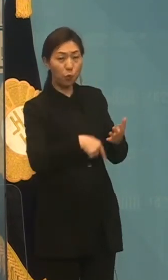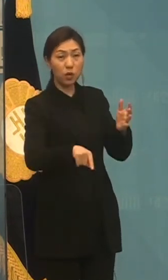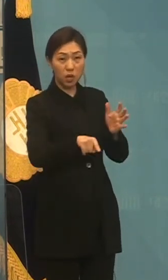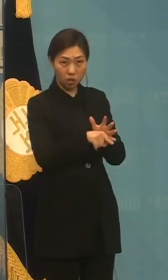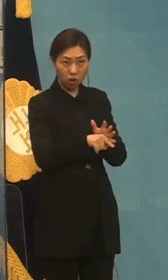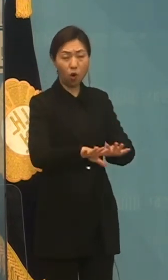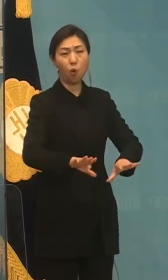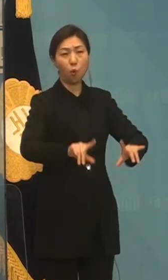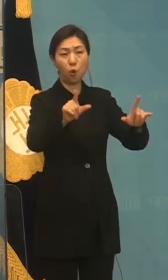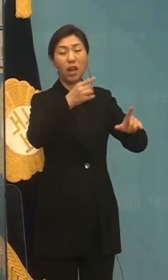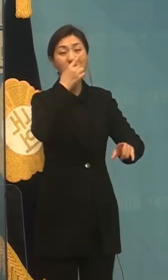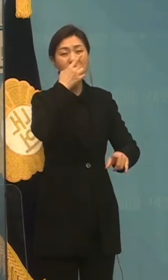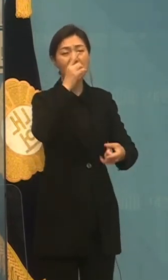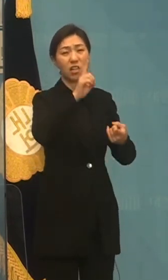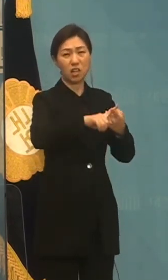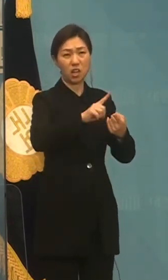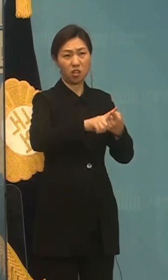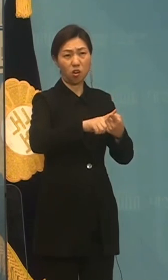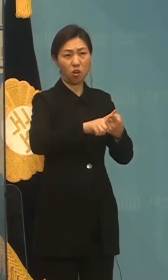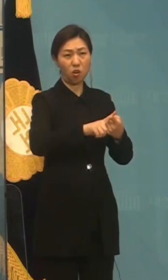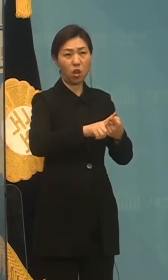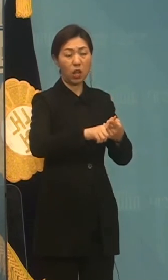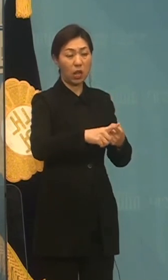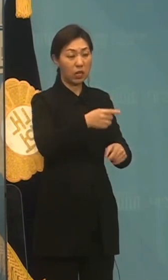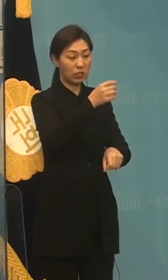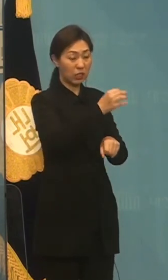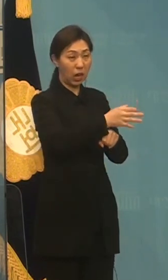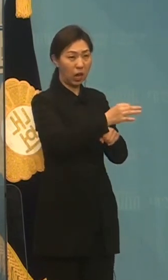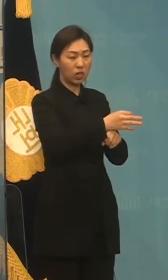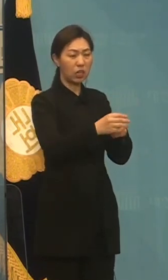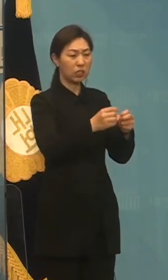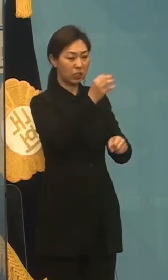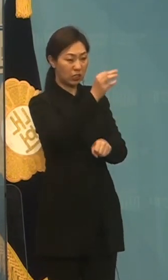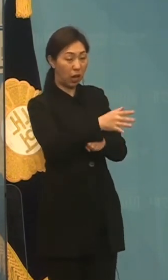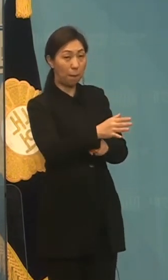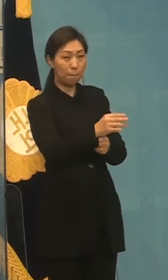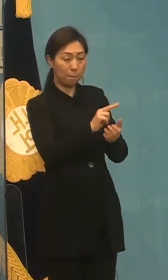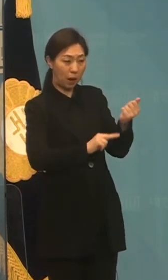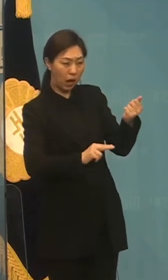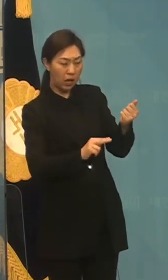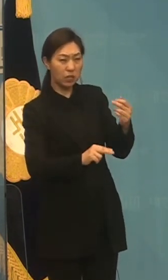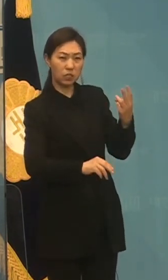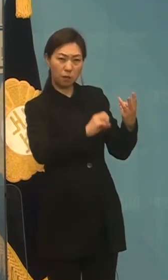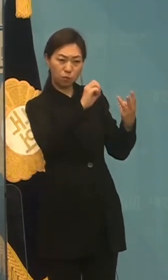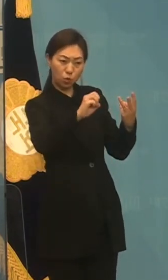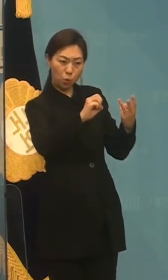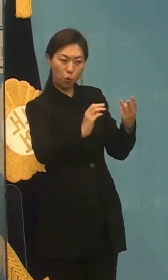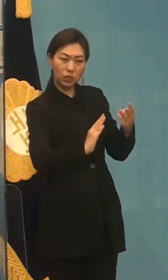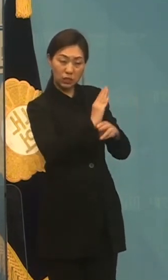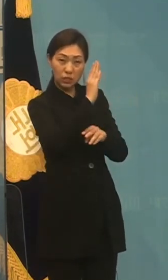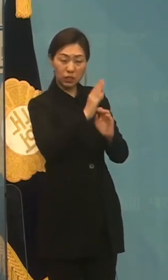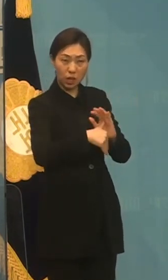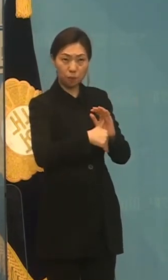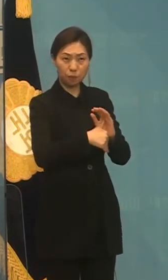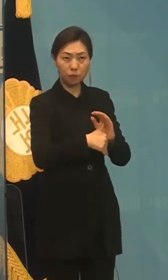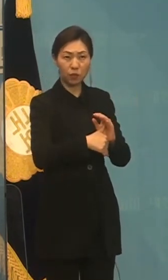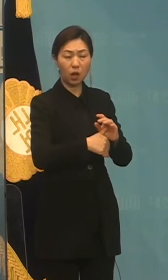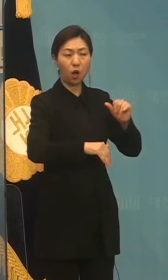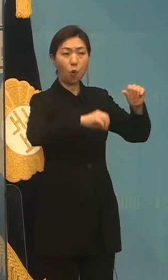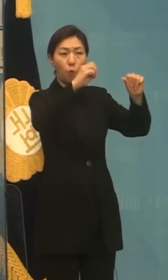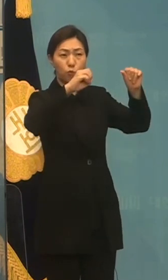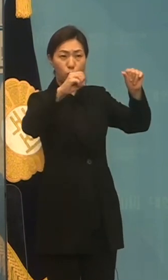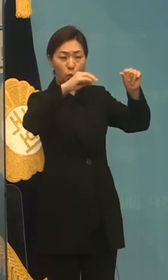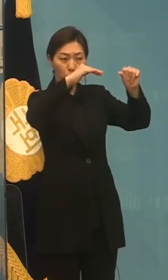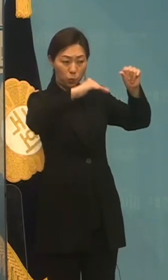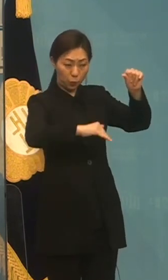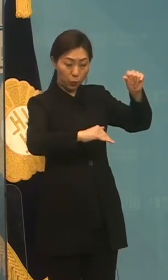연도 미국에 대한 소요량 대비 생산량이 3% 이상인 경우와 수확기 평균 가격이 5% 이상 하락할